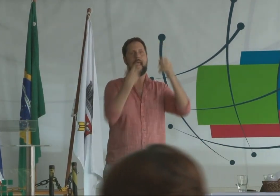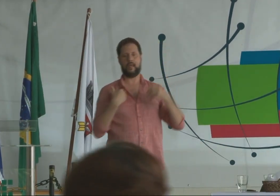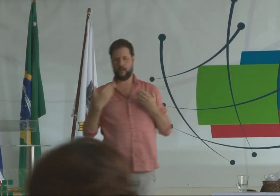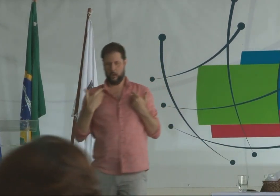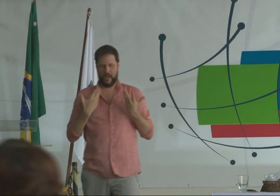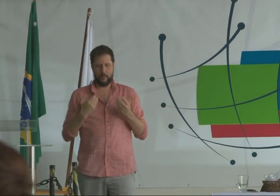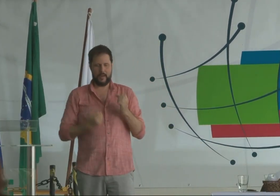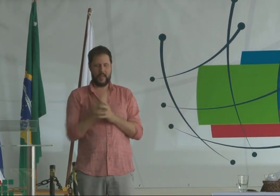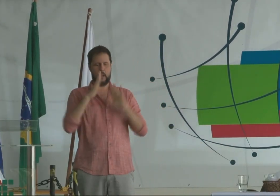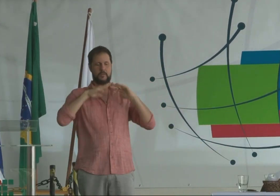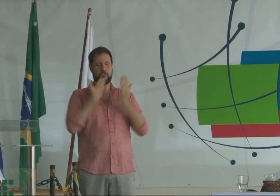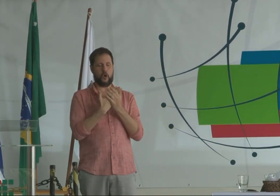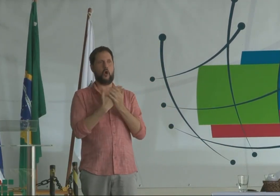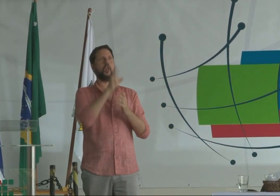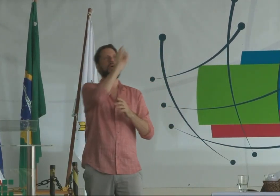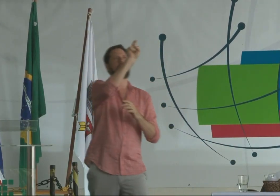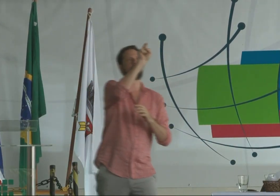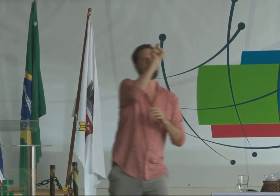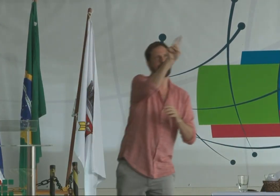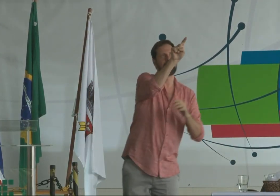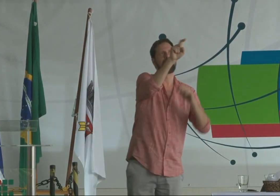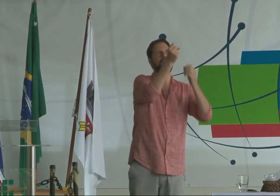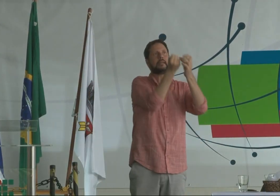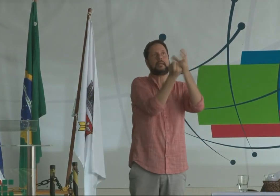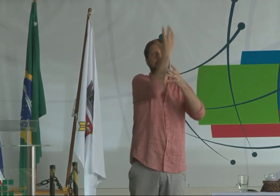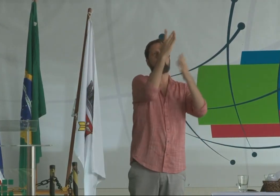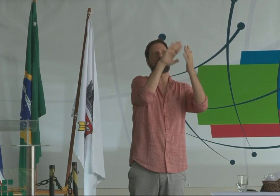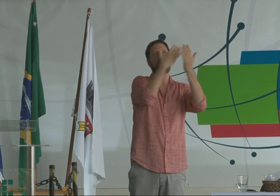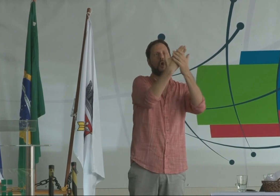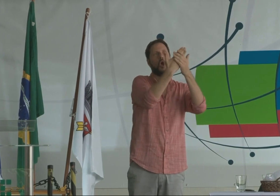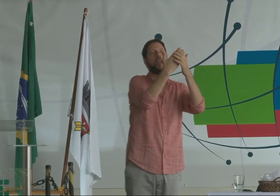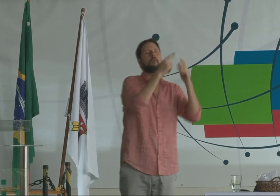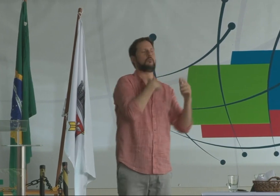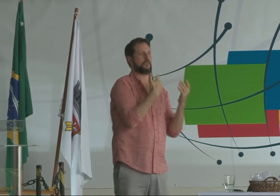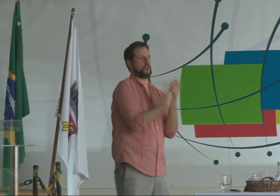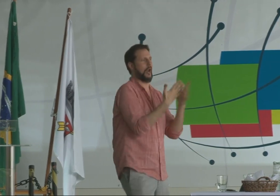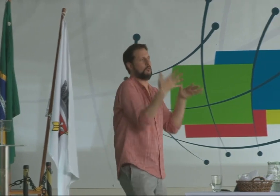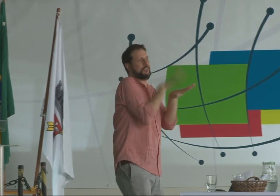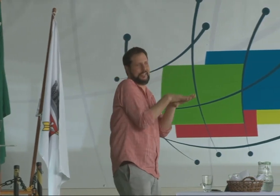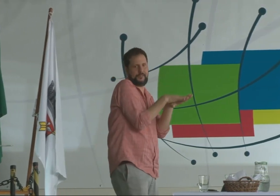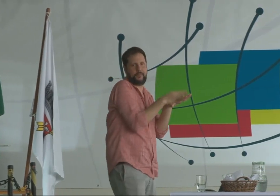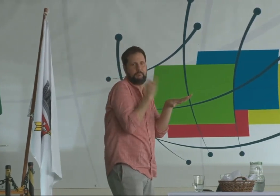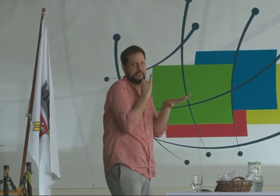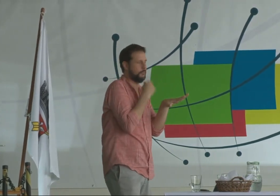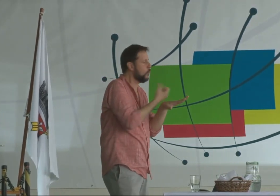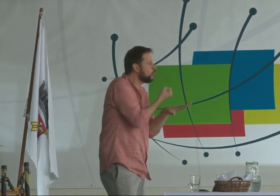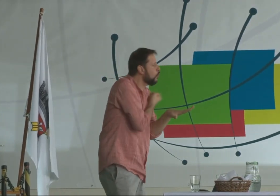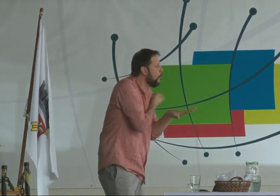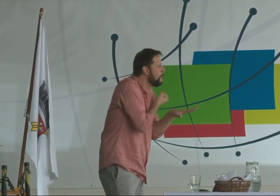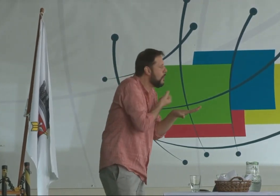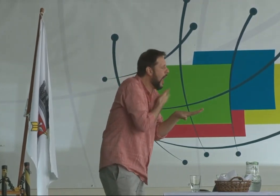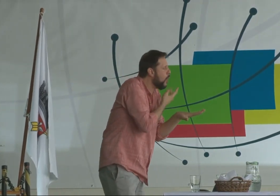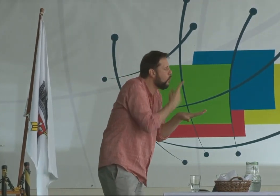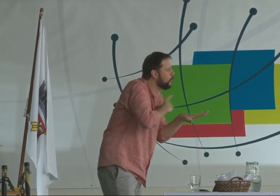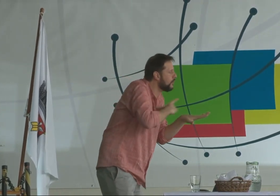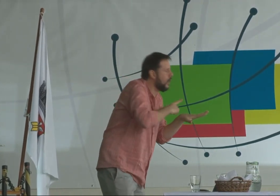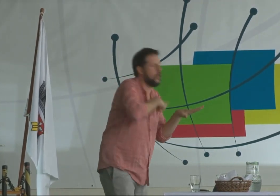lá. Escola inclusiva. Ah, eu quero criar uma escola. Aí, eu vou lá e acesso. Escola inclusiva. Lá. Vamos olhar. Tem quantos